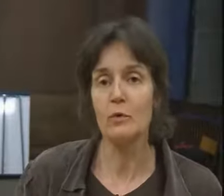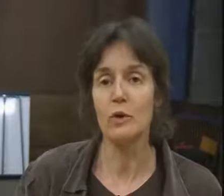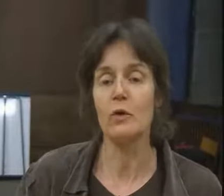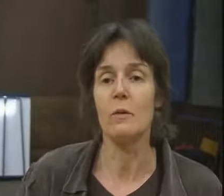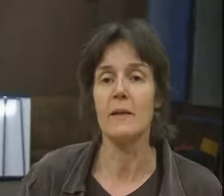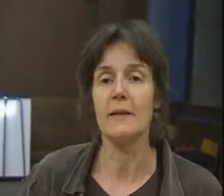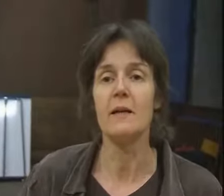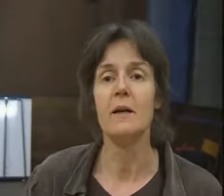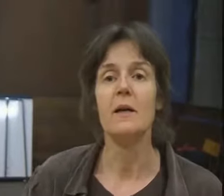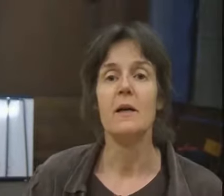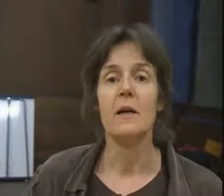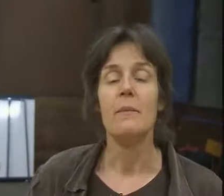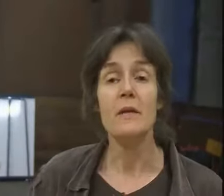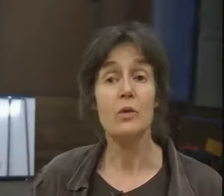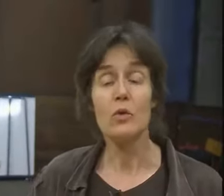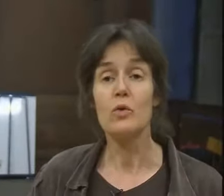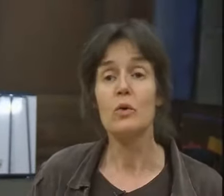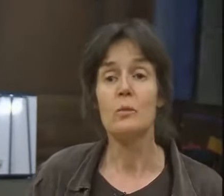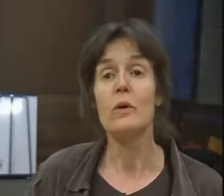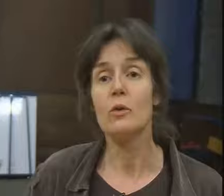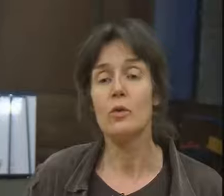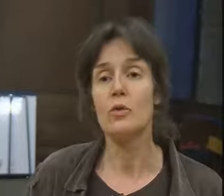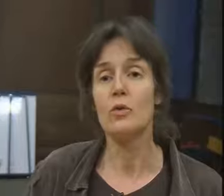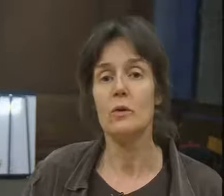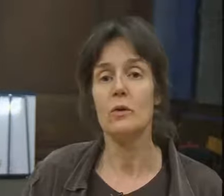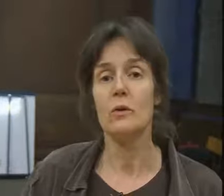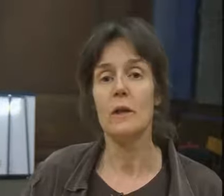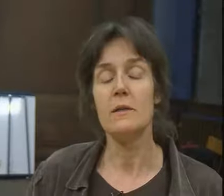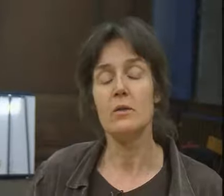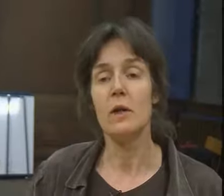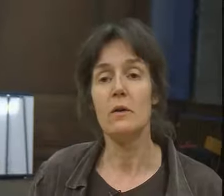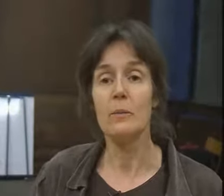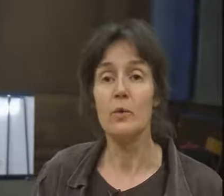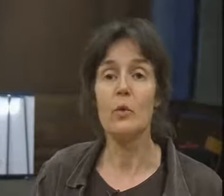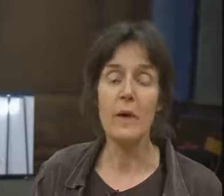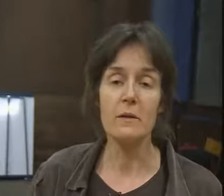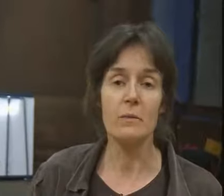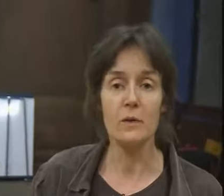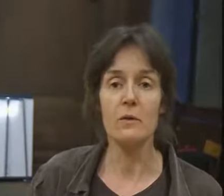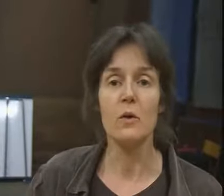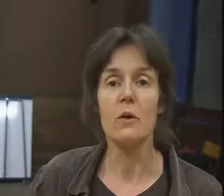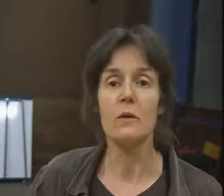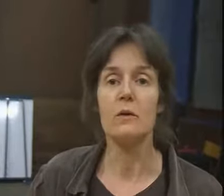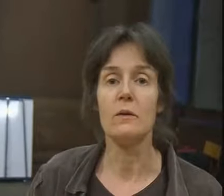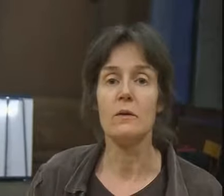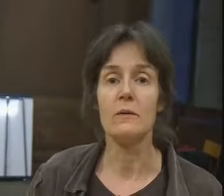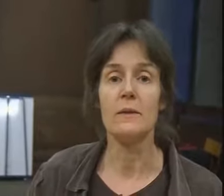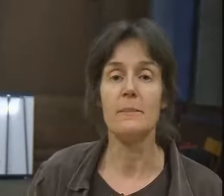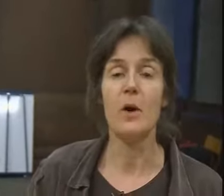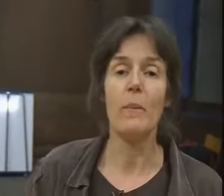notre langue maternelle. Mais les autres sourds, pour les autres sourds, l'acquisition de la langue est plus complexe puisque ce n'est pas leurs parents qui